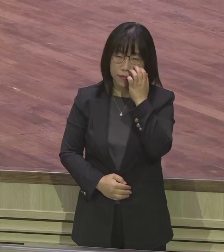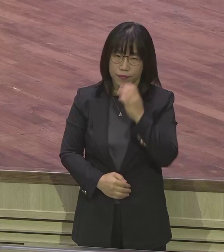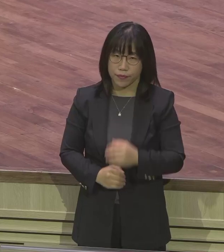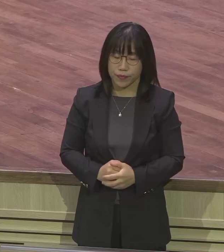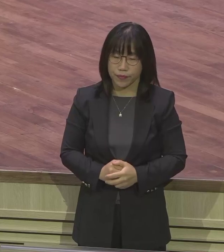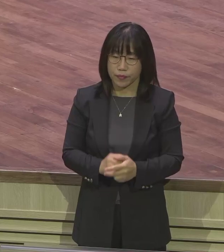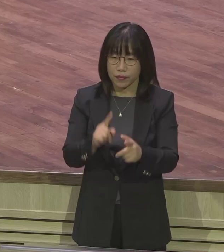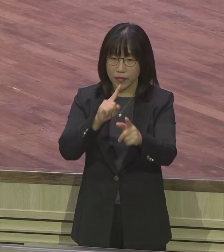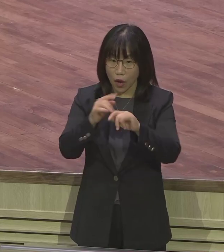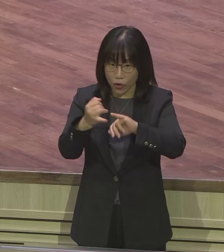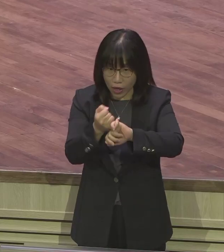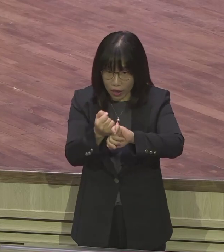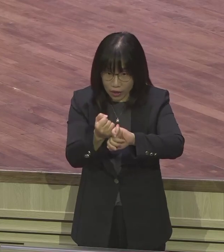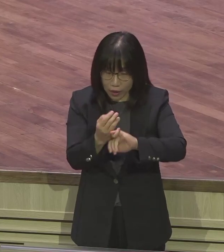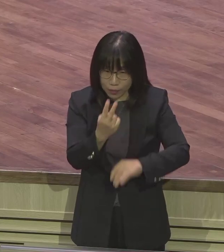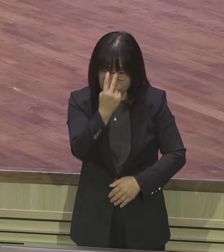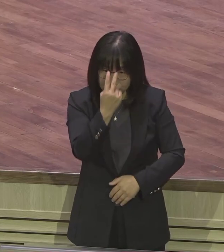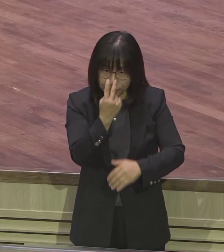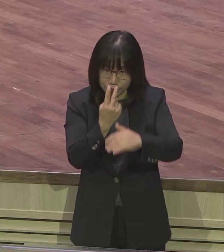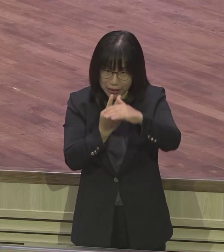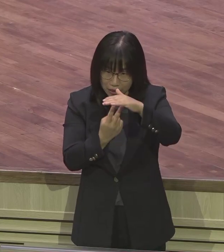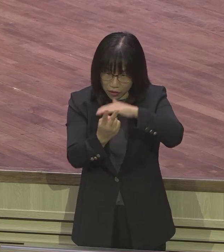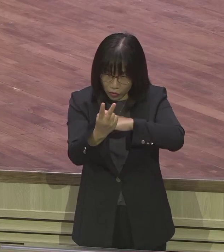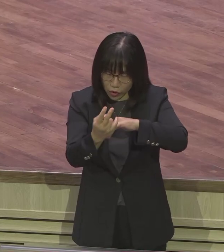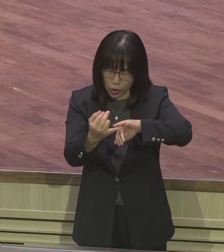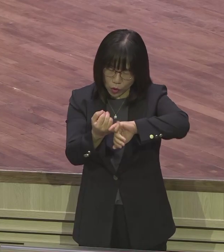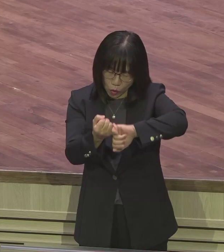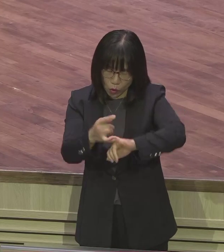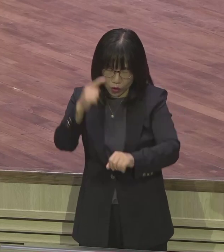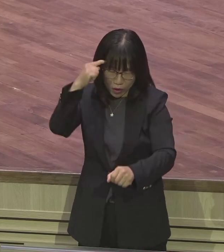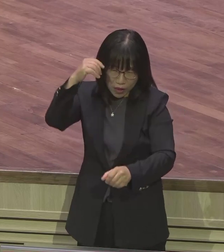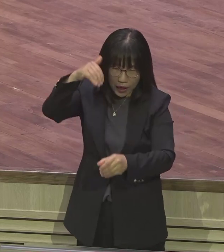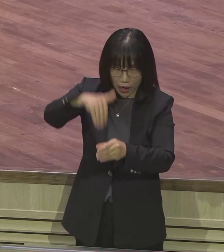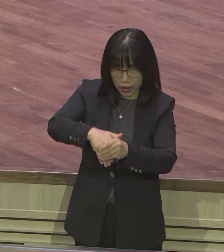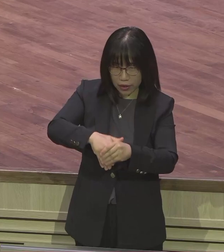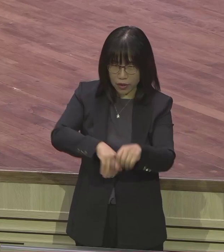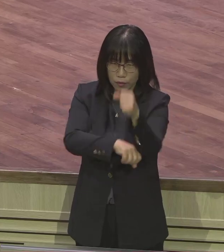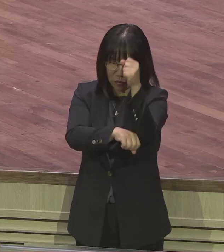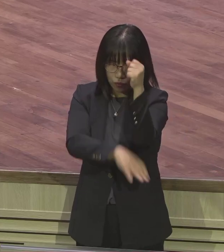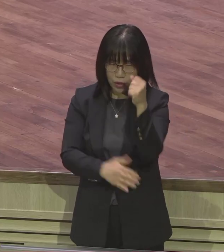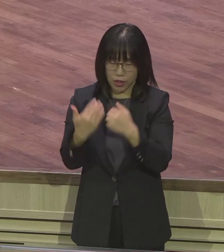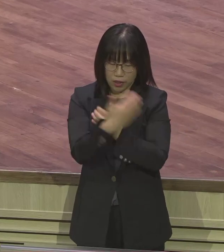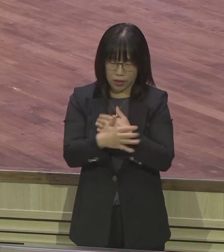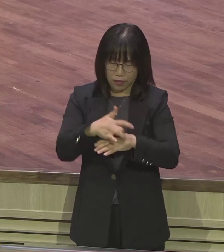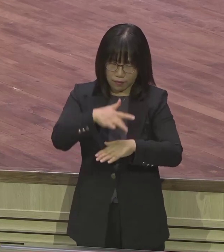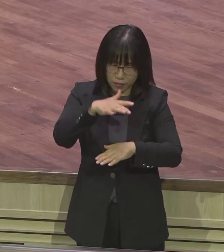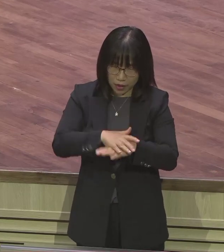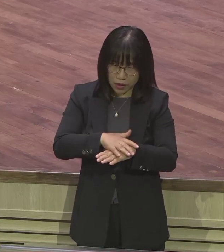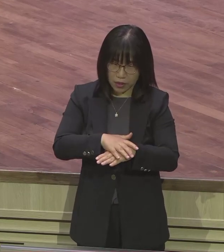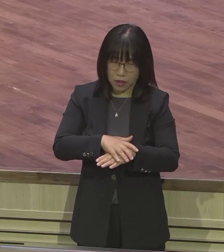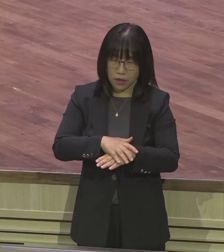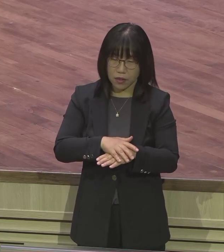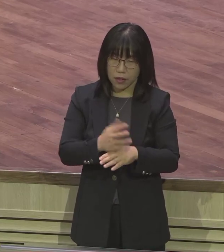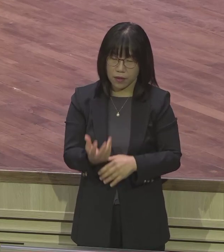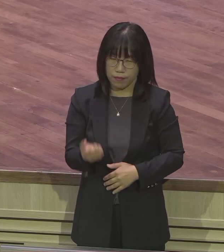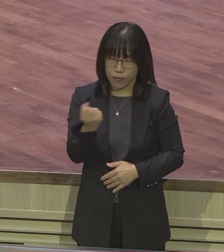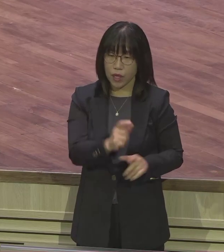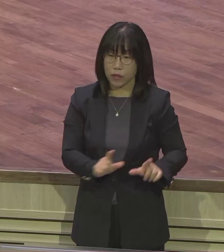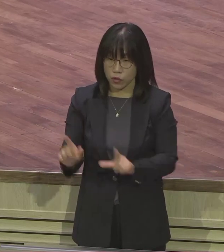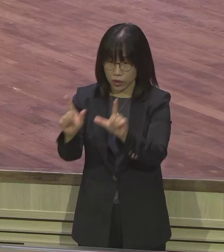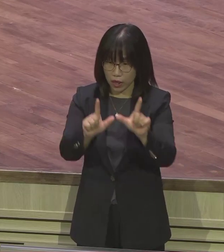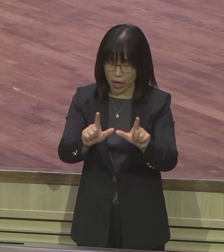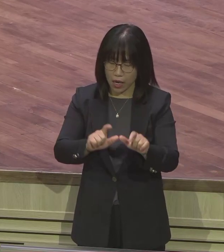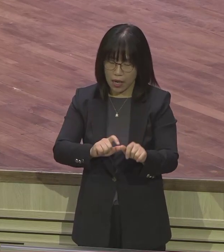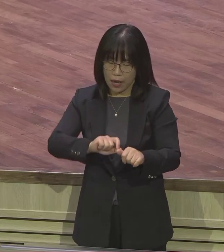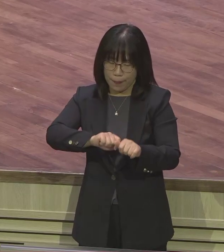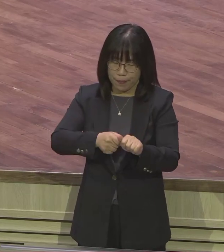언약적 비전이 각인 뿌리 체질이 되어 있었던 것입니다. 그러니까 각종 문제와 사건, 고난과 역경, 환난과 핍박